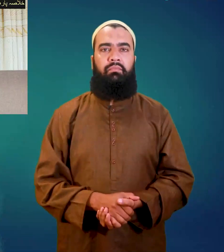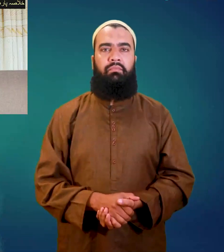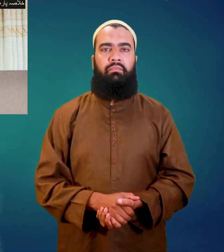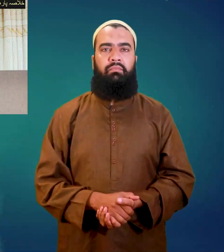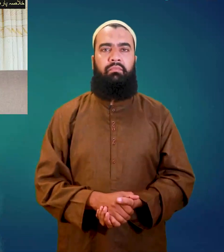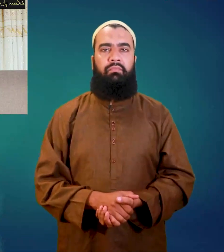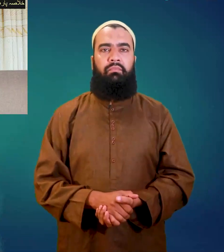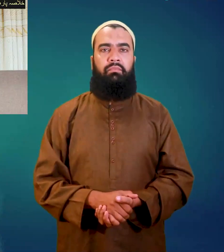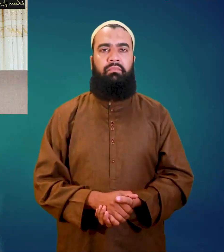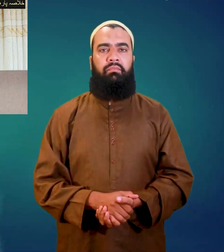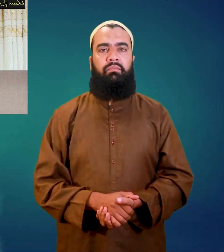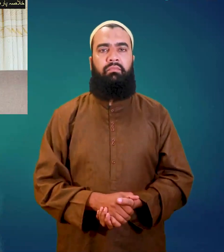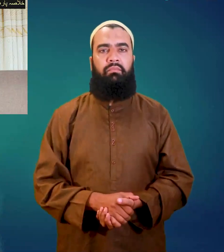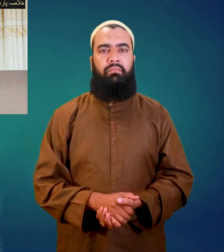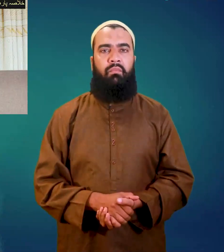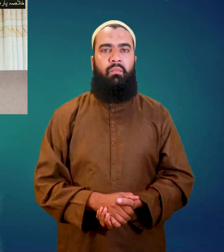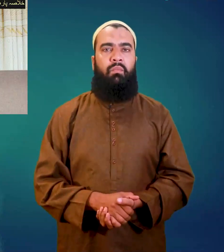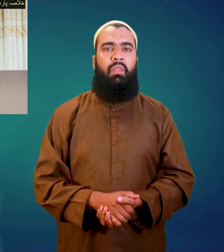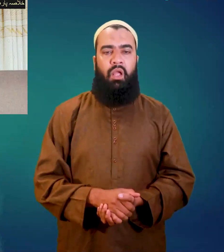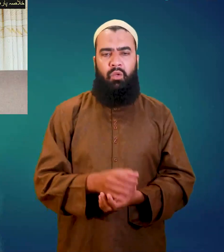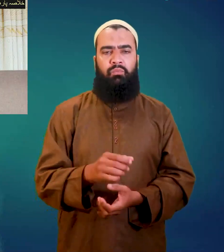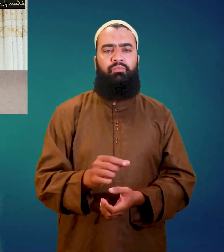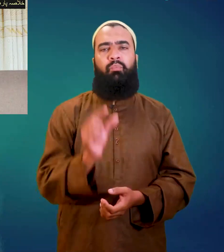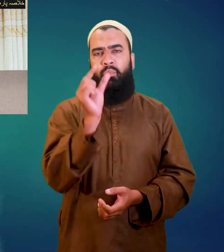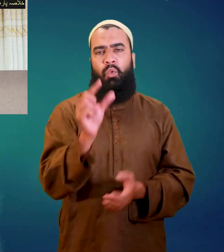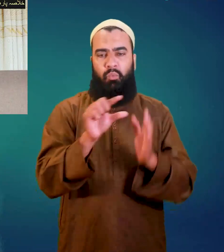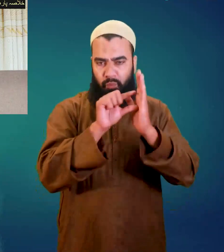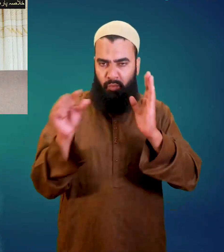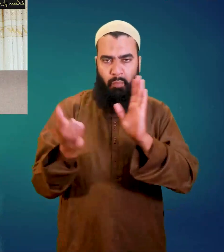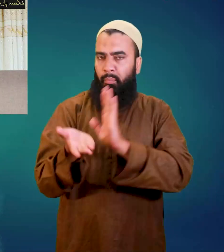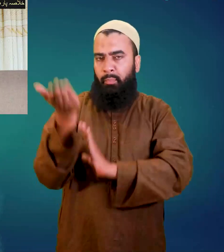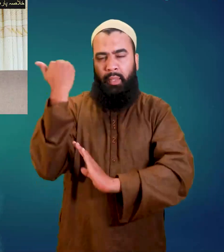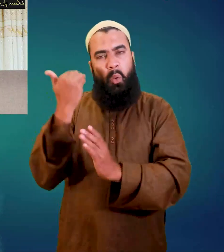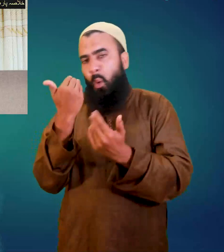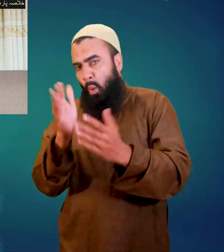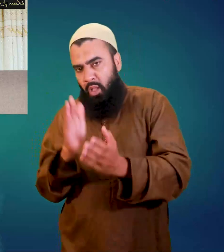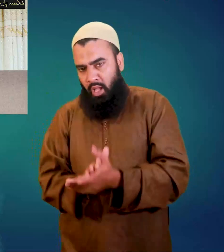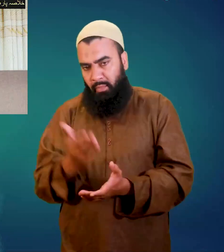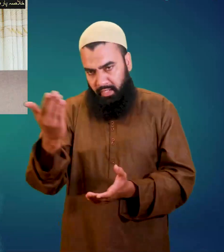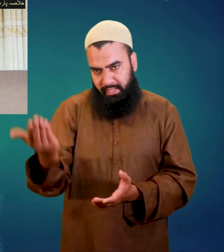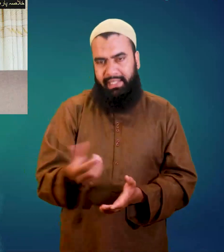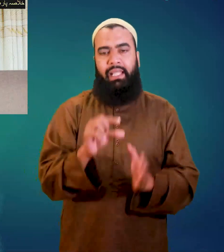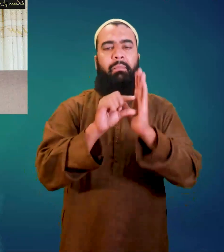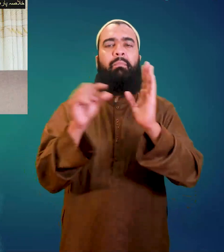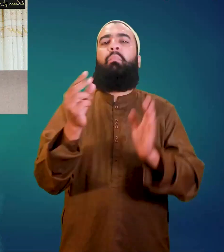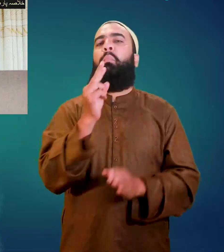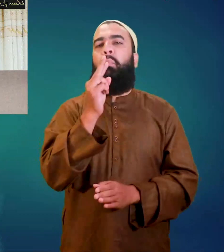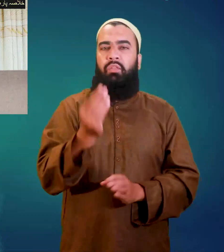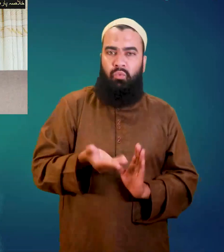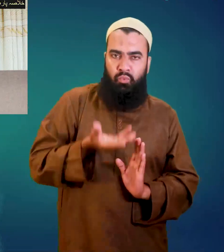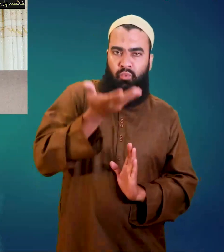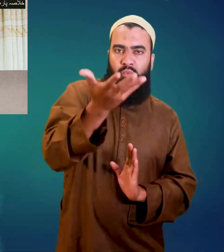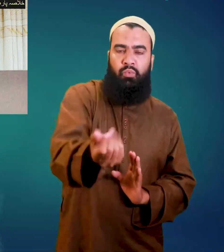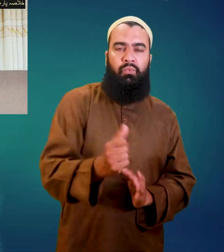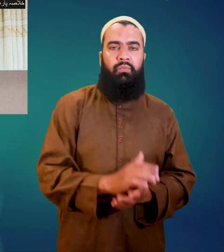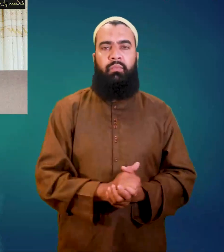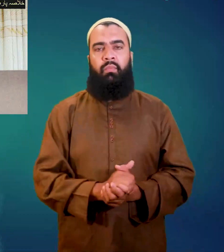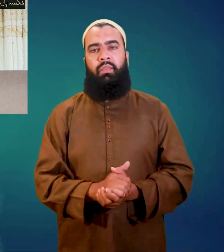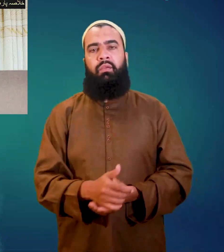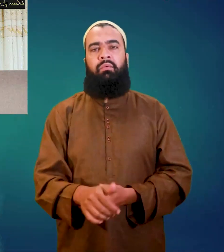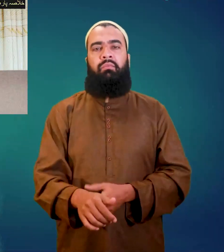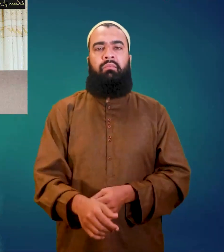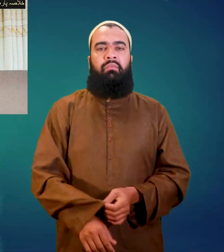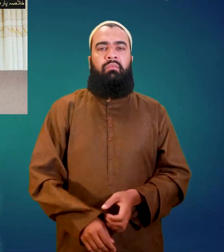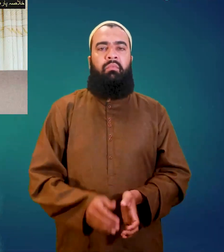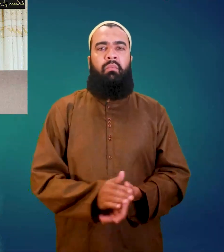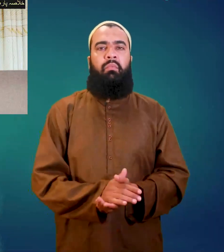میں گھر میں داخل ہونے کے آداب اور طریقہ کار بتایا گیا تھا، یہاں بھی اس آیت مبارکہ میں یہ فرمایا